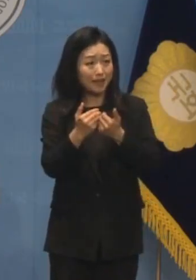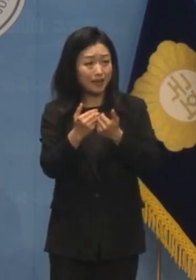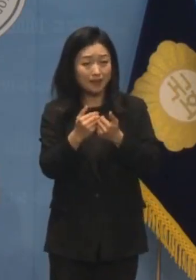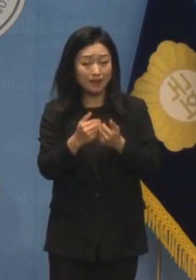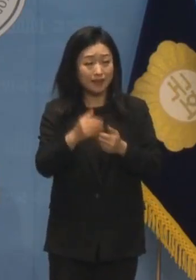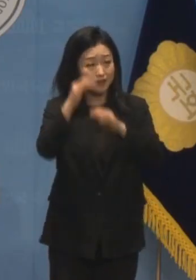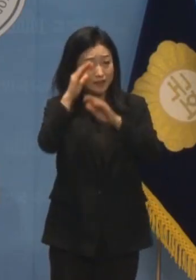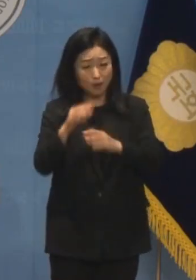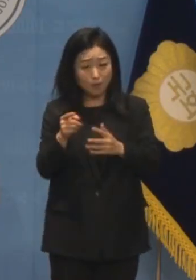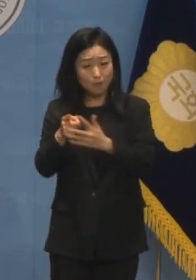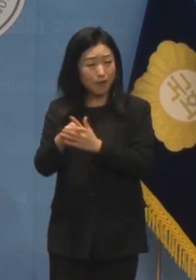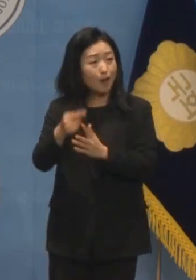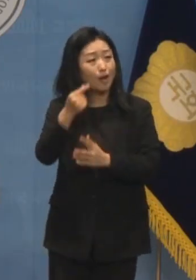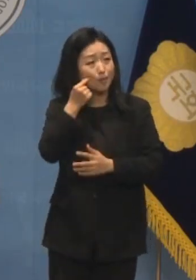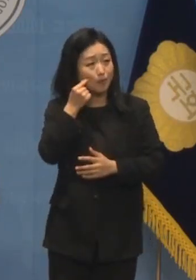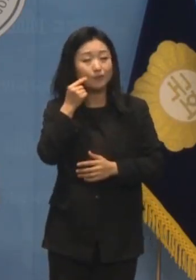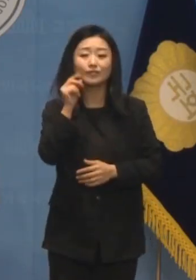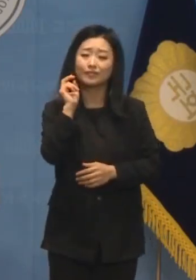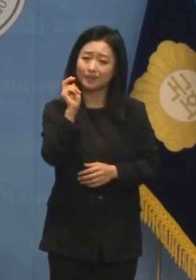있는 듯합니다.